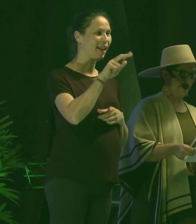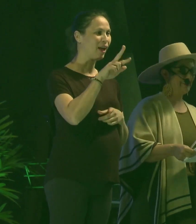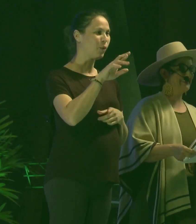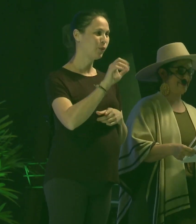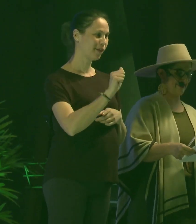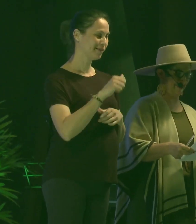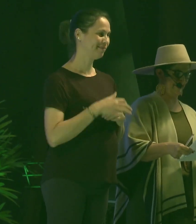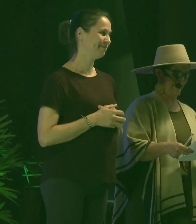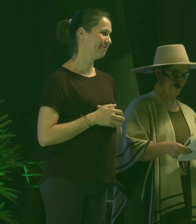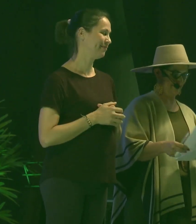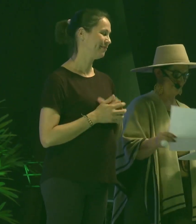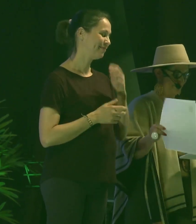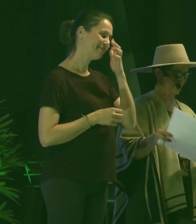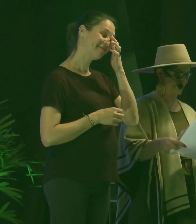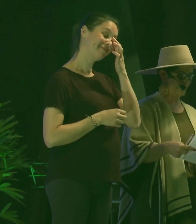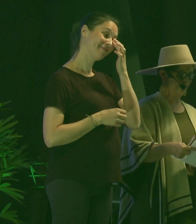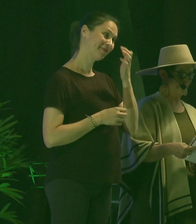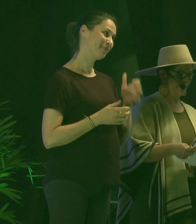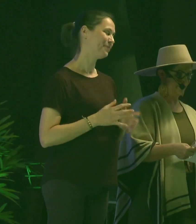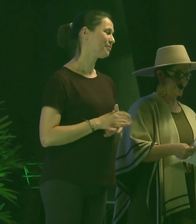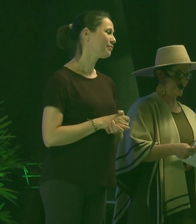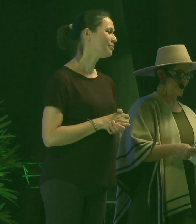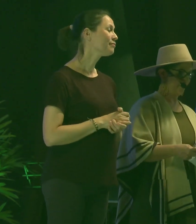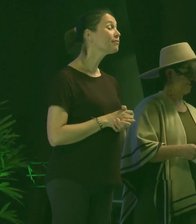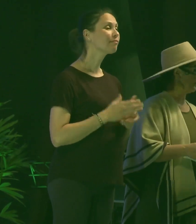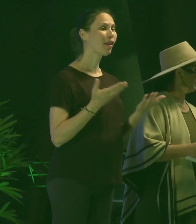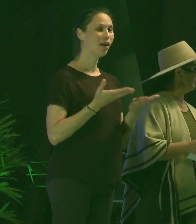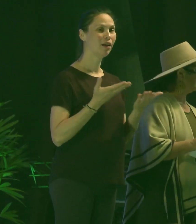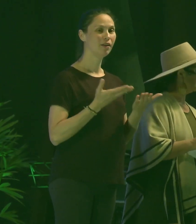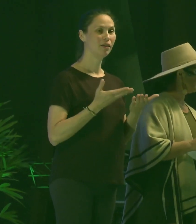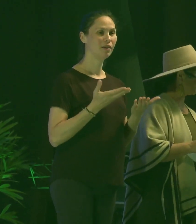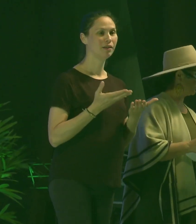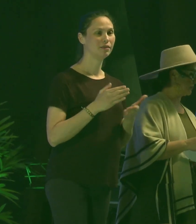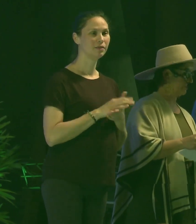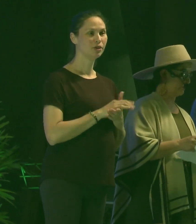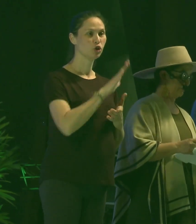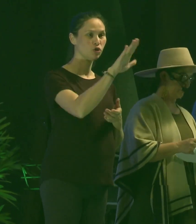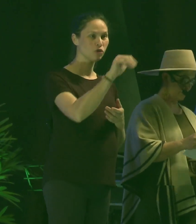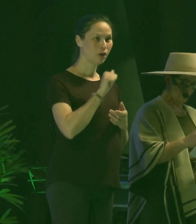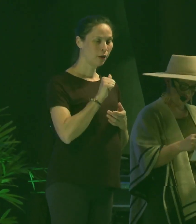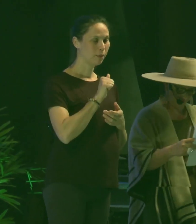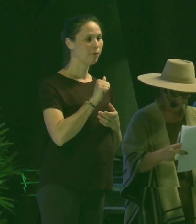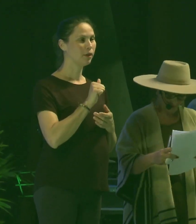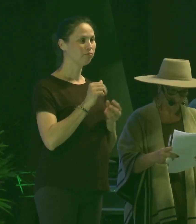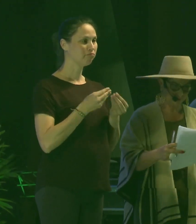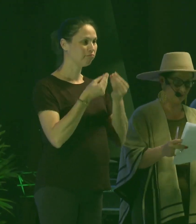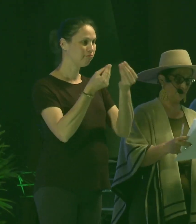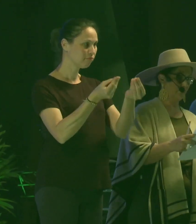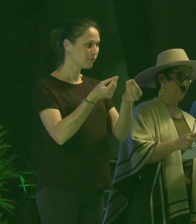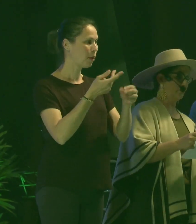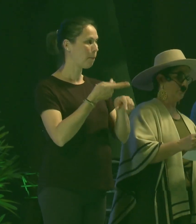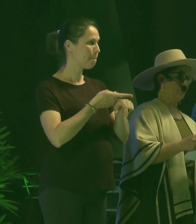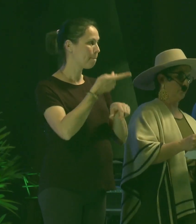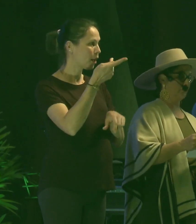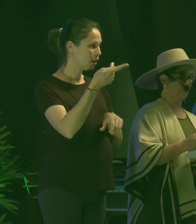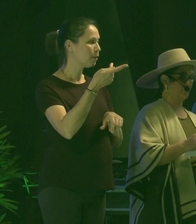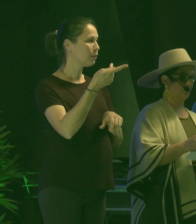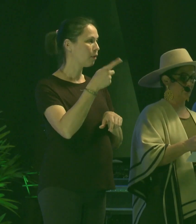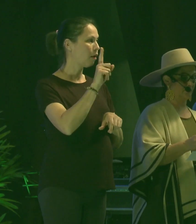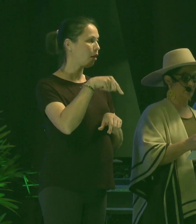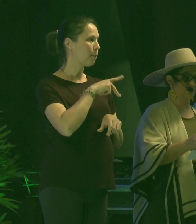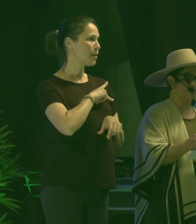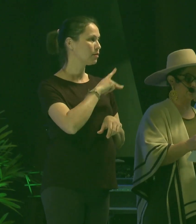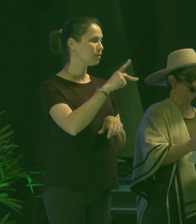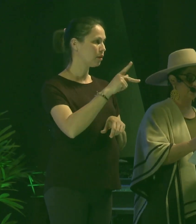É isso. É. Vamos lá. Bom, nós chamamos para fazer a entrega da premiação o presidente do festival, o